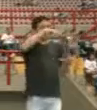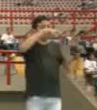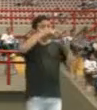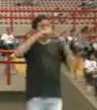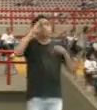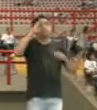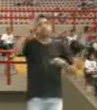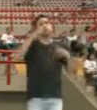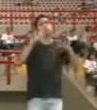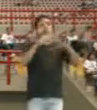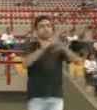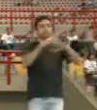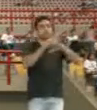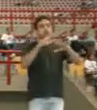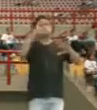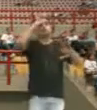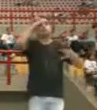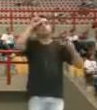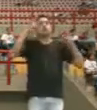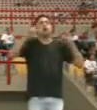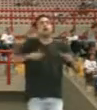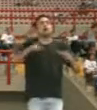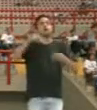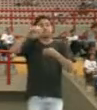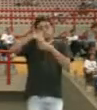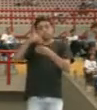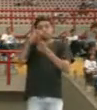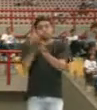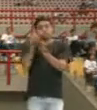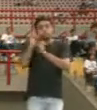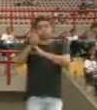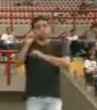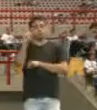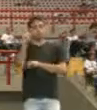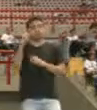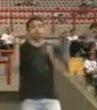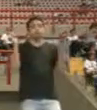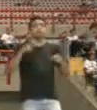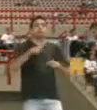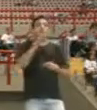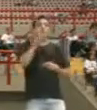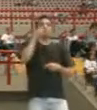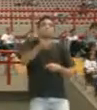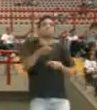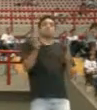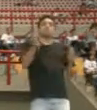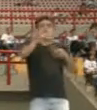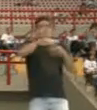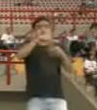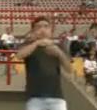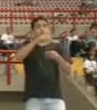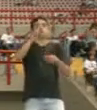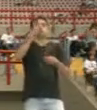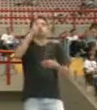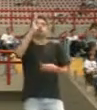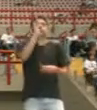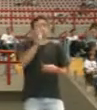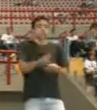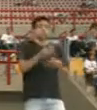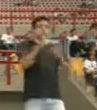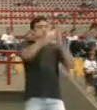urbanos. Onde é que eu aprendi isso? Nas aulas de geografia. Posso citar esse tipo de argumento na minha redação,